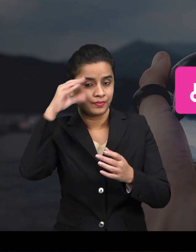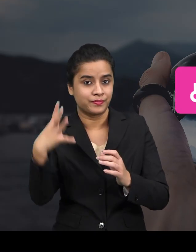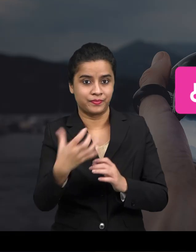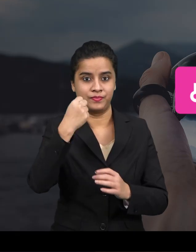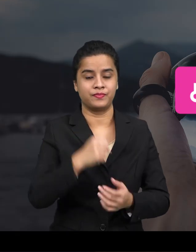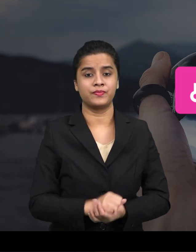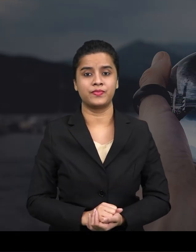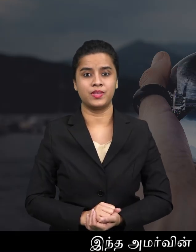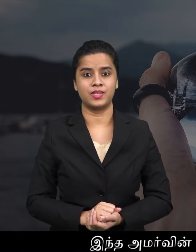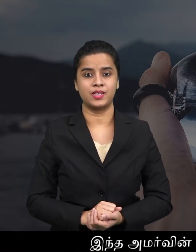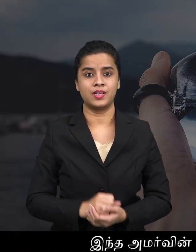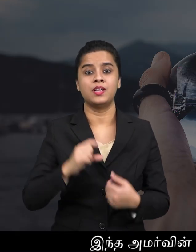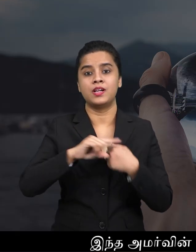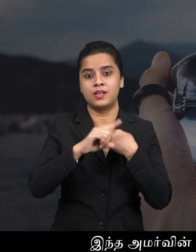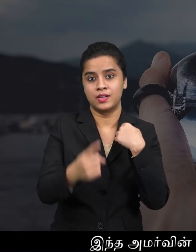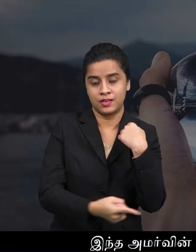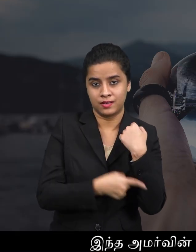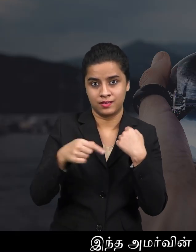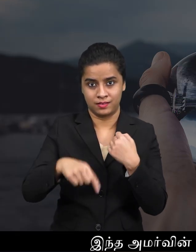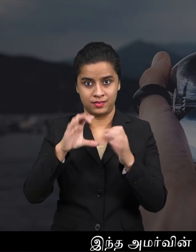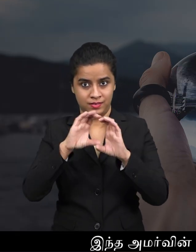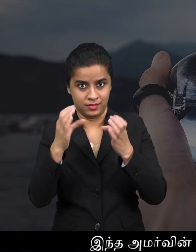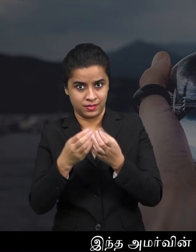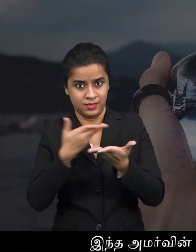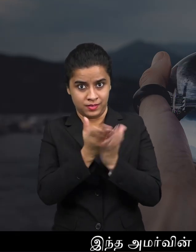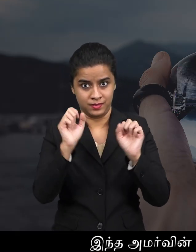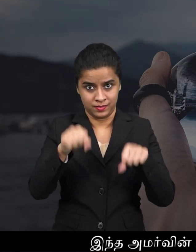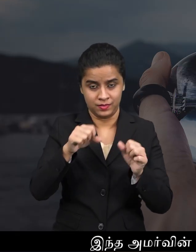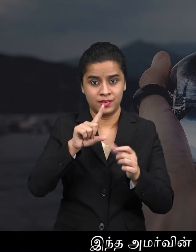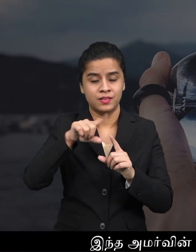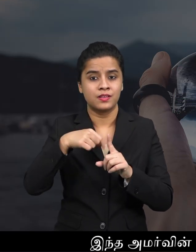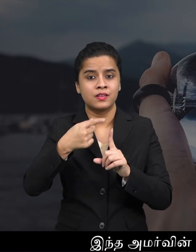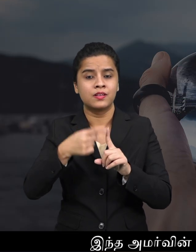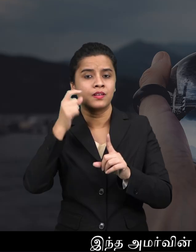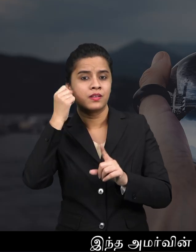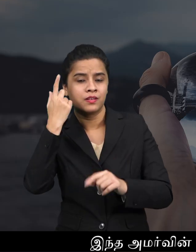கற்றுக்கொள்வீர்கள். இந்த அமர்வின் முடிவில் நீங்கள் புரிந்து கொள்ள முடியும்: